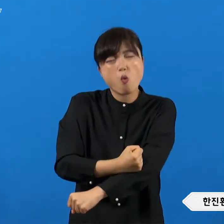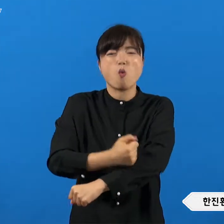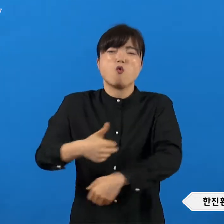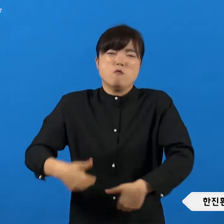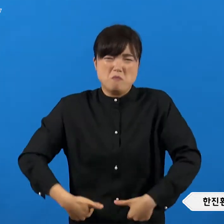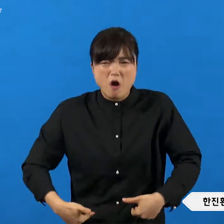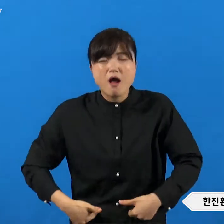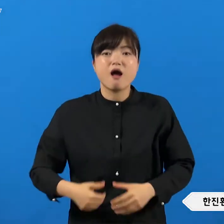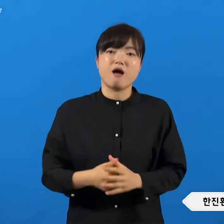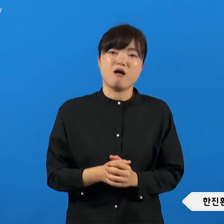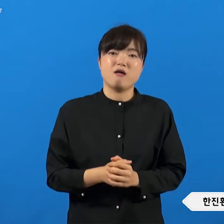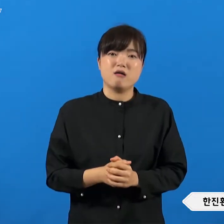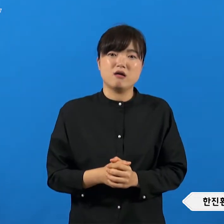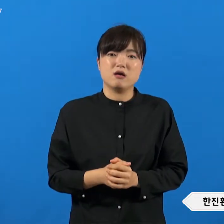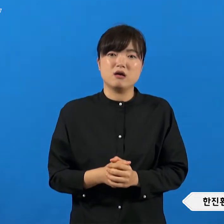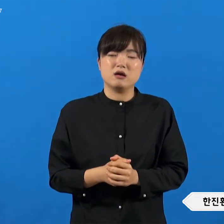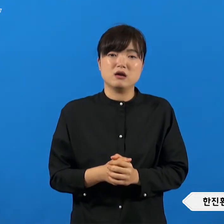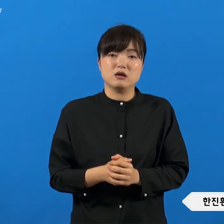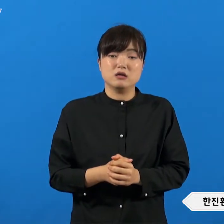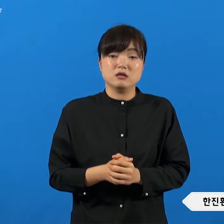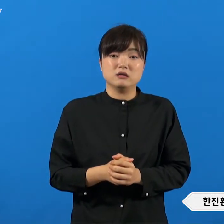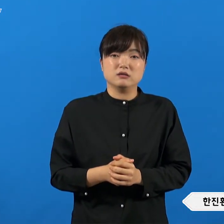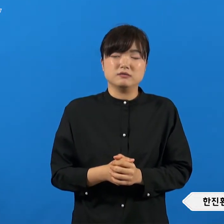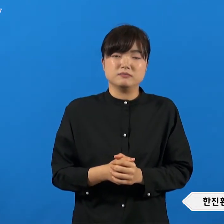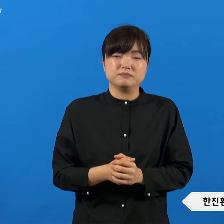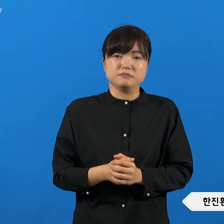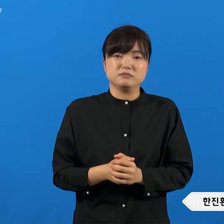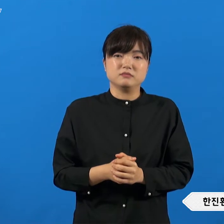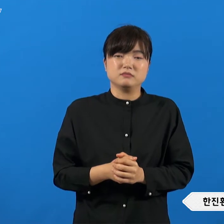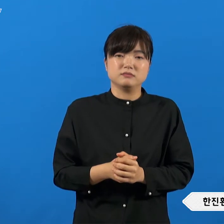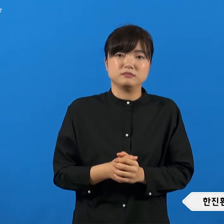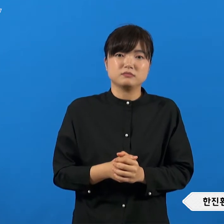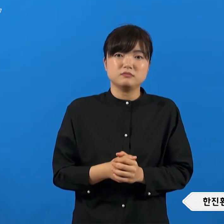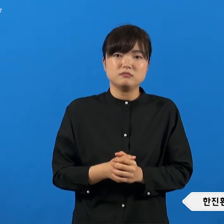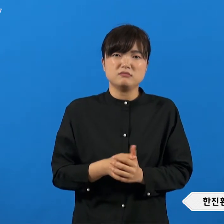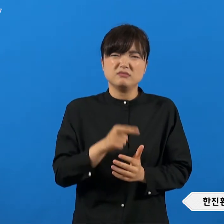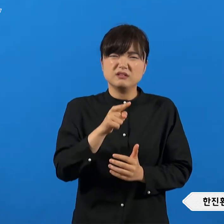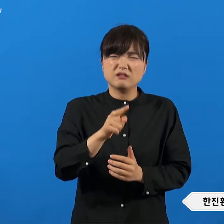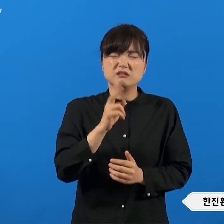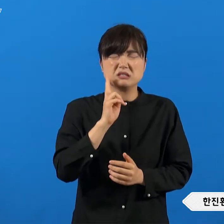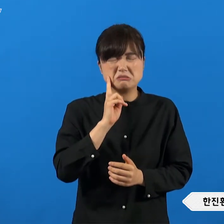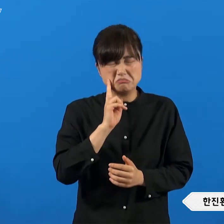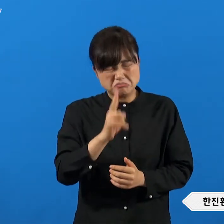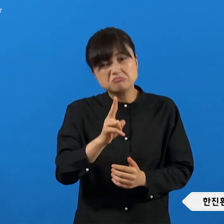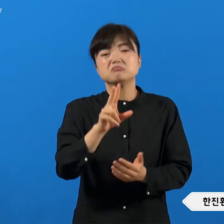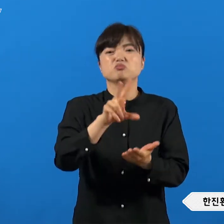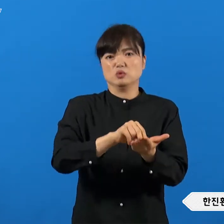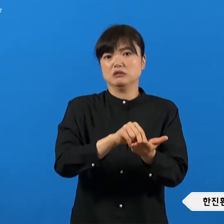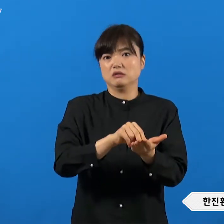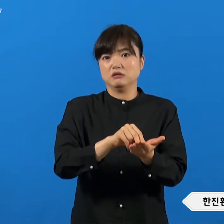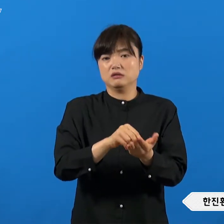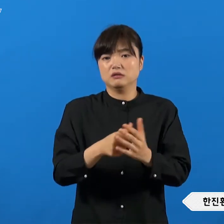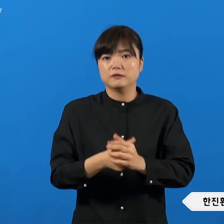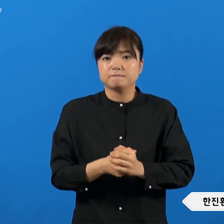이렇게 보태야 되고 그래야 구원받을 수 있다는 것입니다. 그게 얼마나 심각한 말입니까?